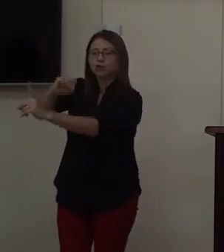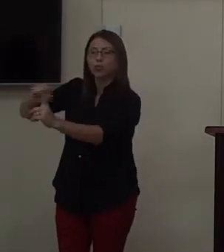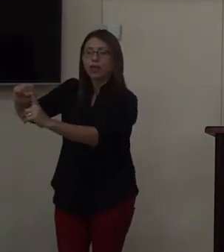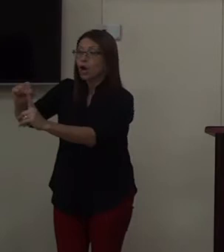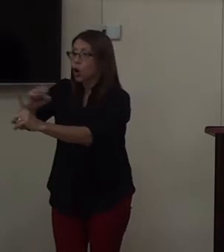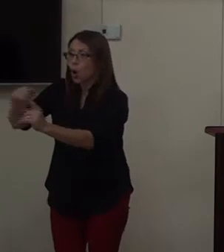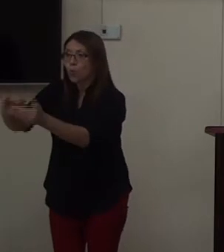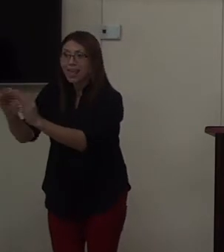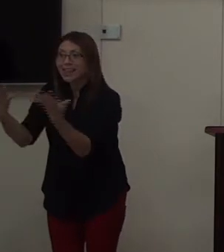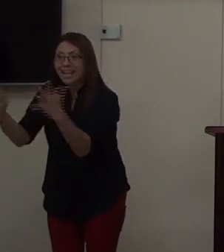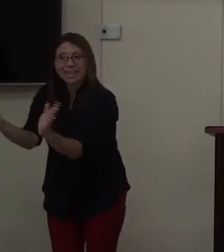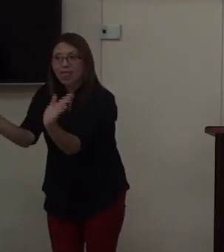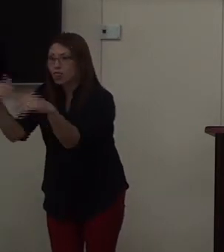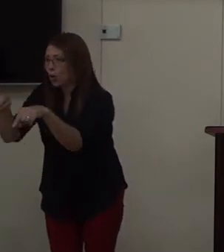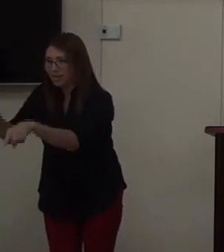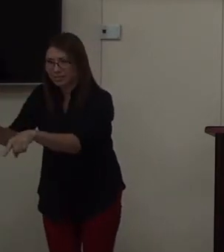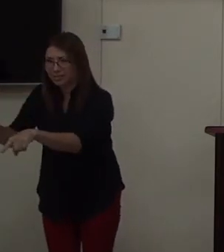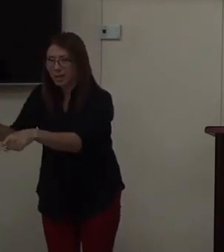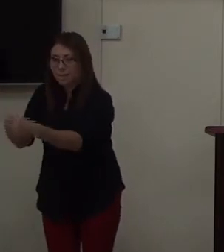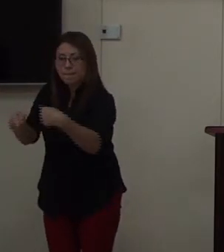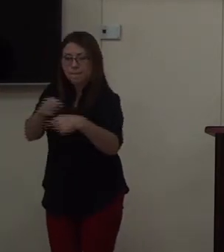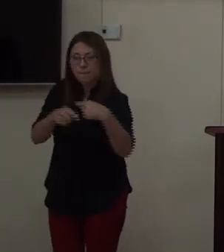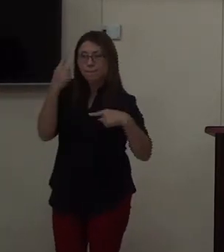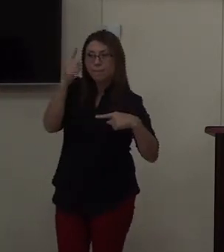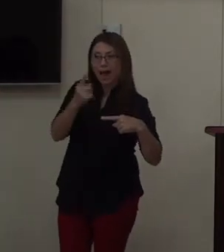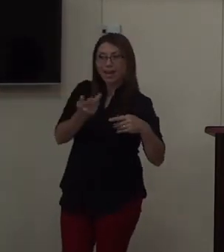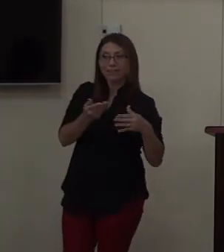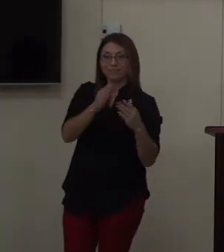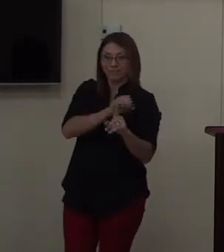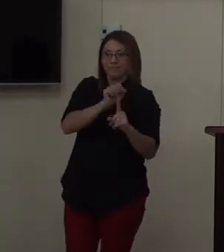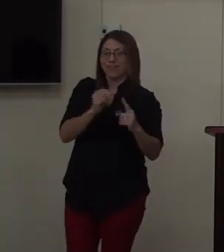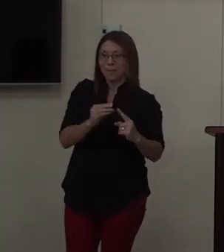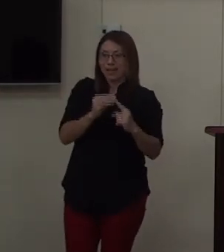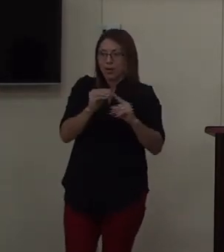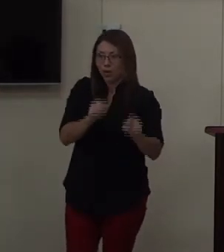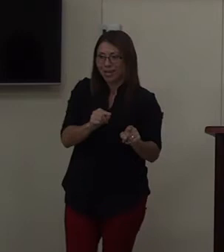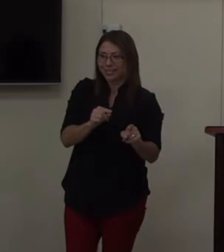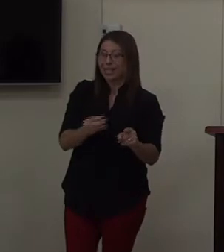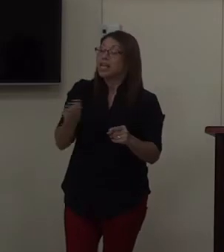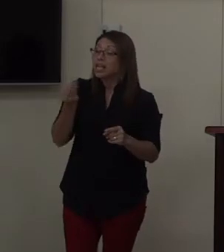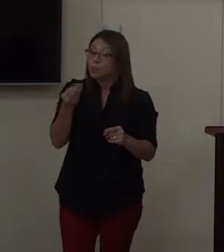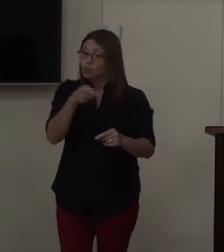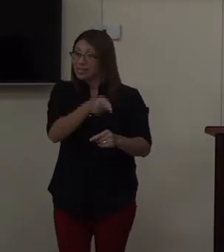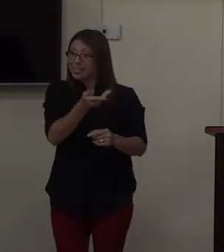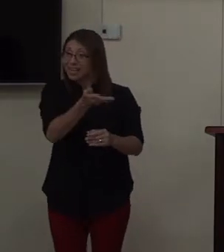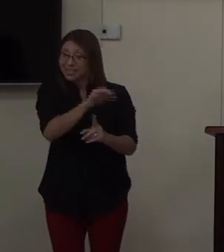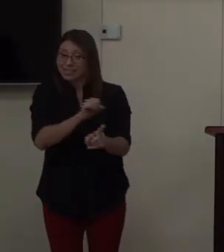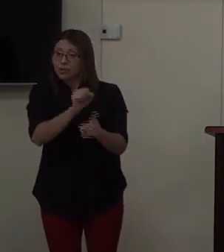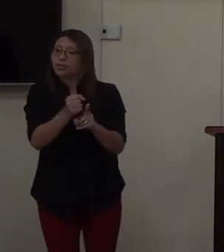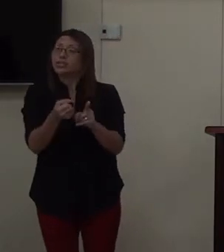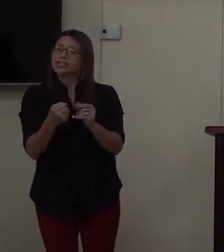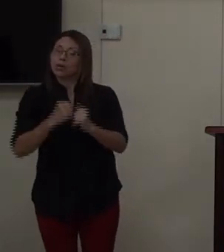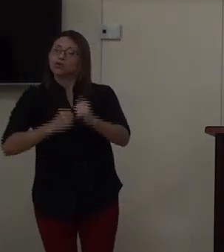Para reivindicaciones particulares, ¿verdad? Y muchas de esas reivindicaciones se construyen sobre lo